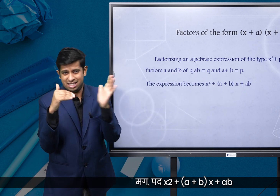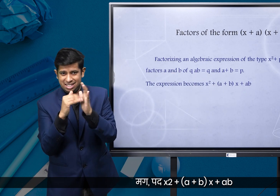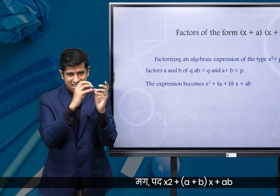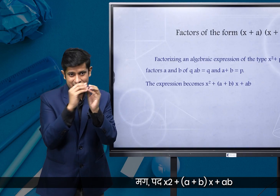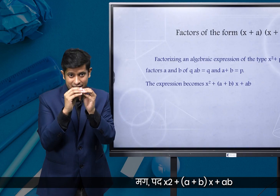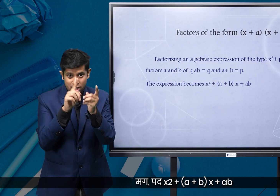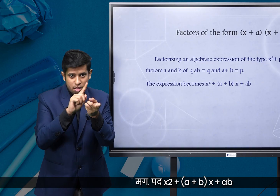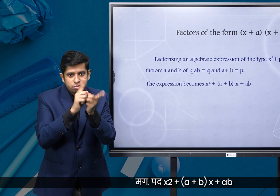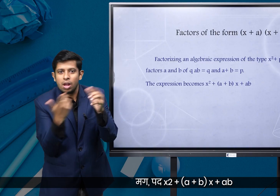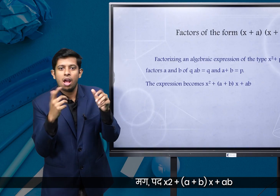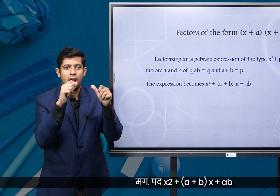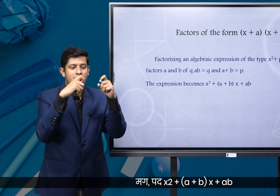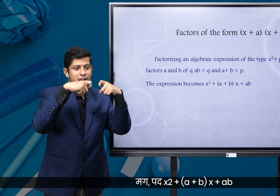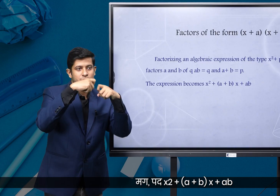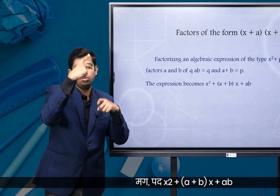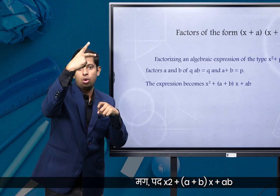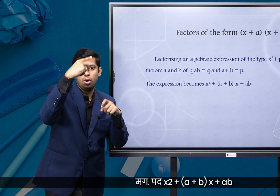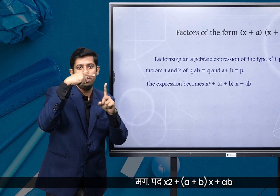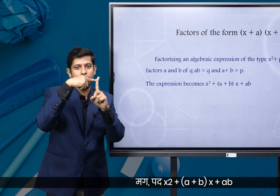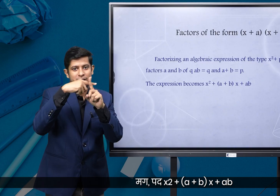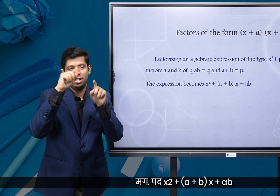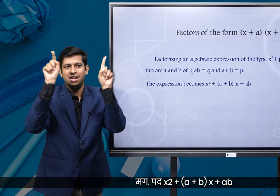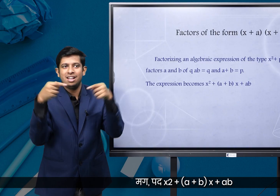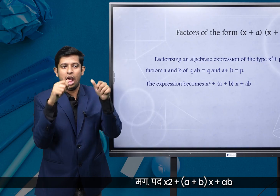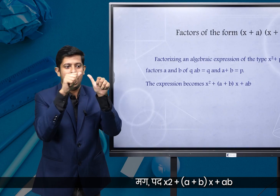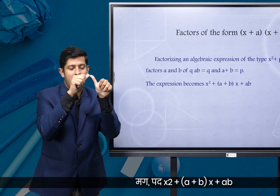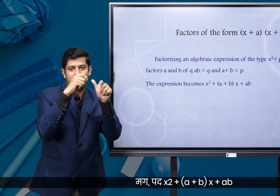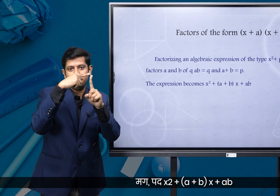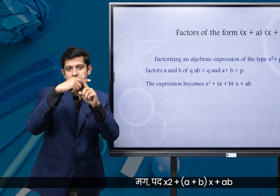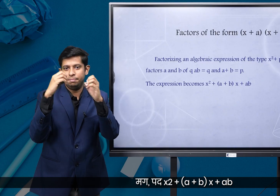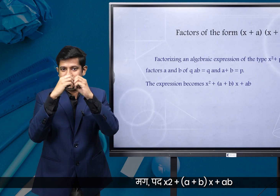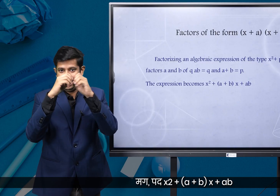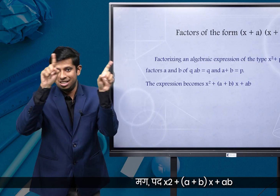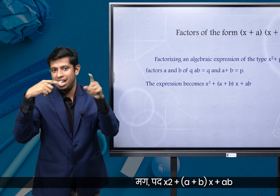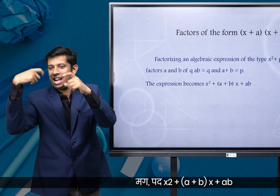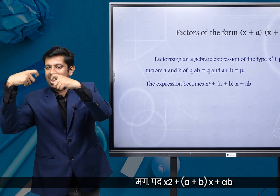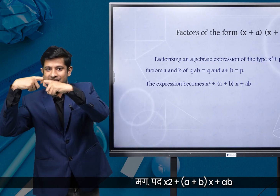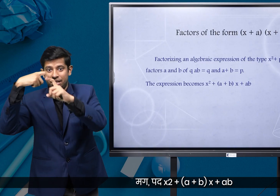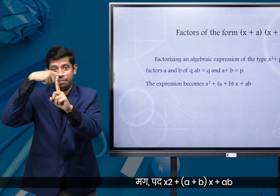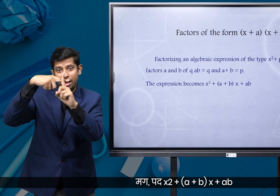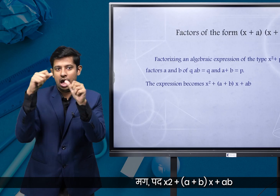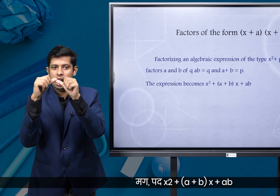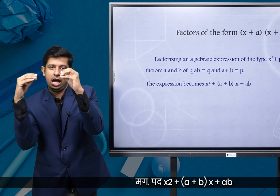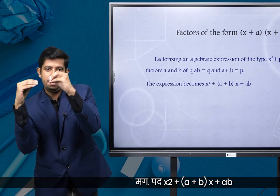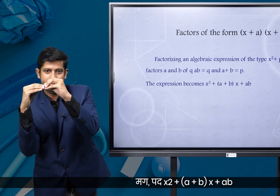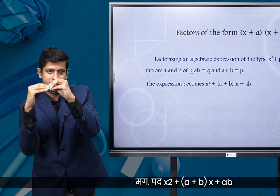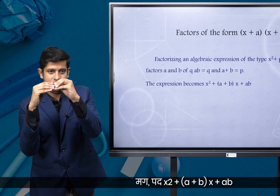मग पद x वर्ग अधिक कंसामध्ये a अधिक b कंस बंद x